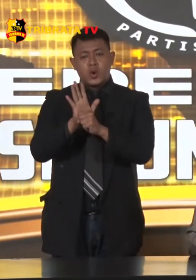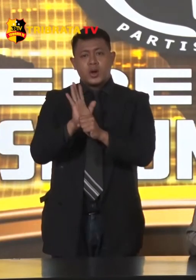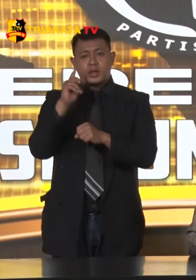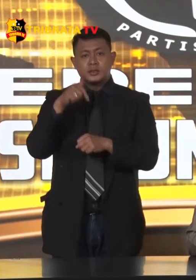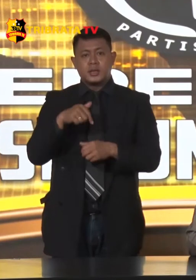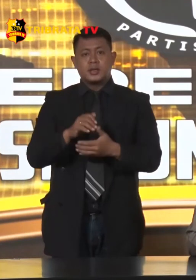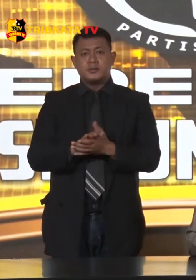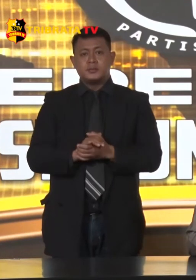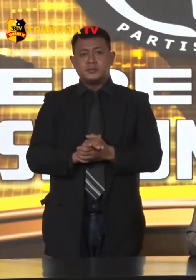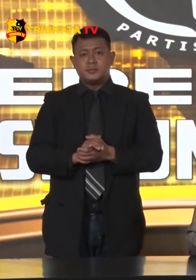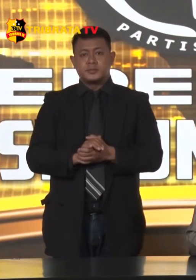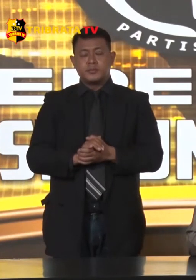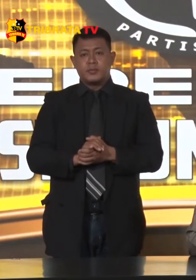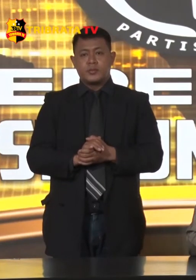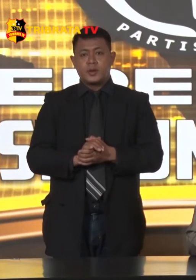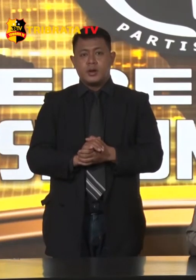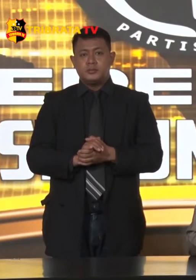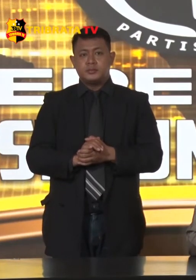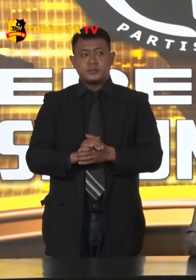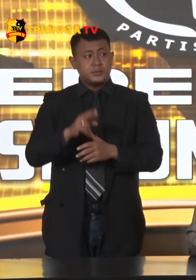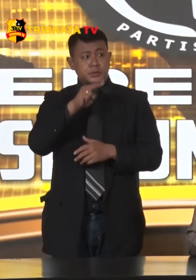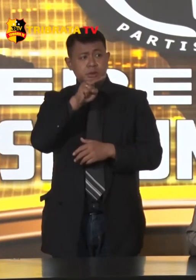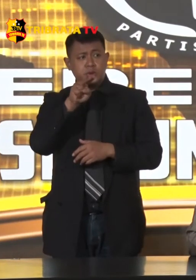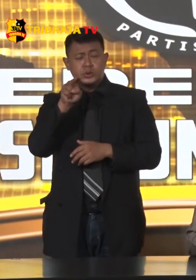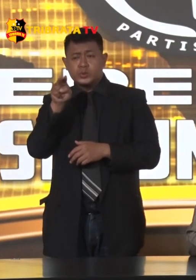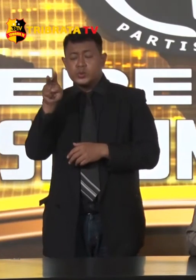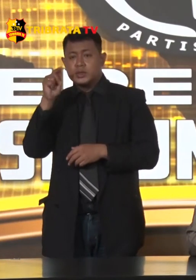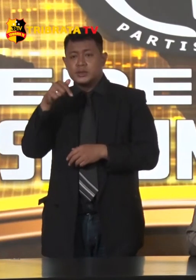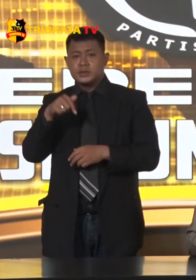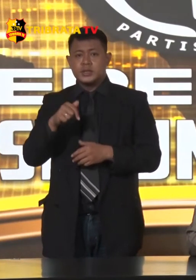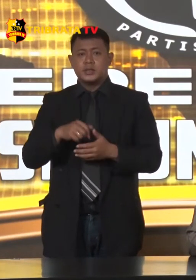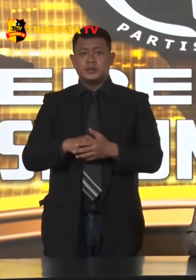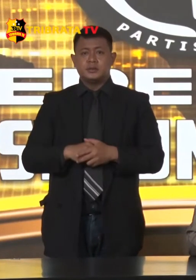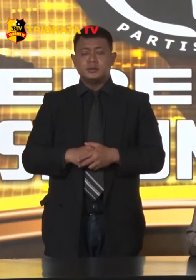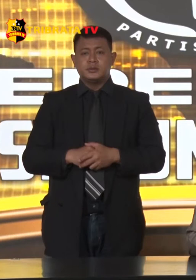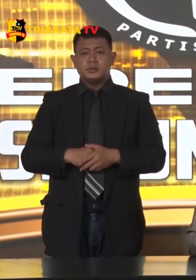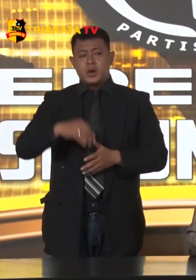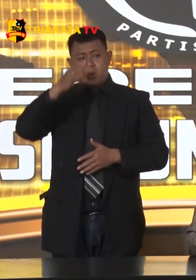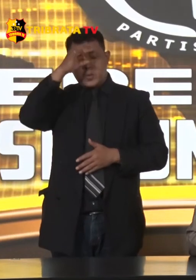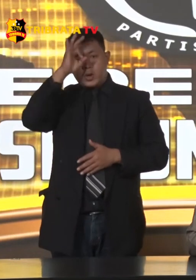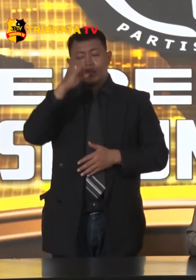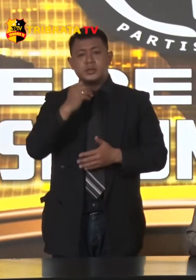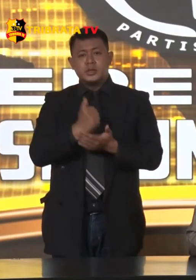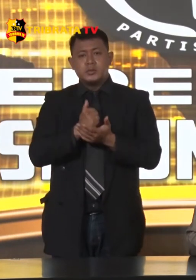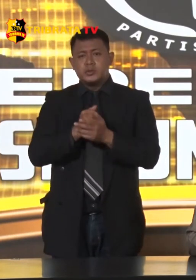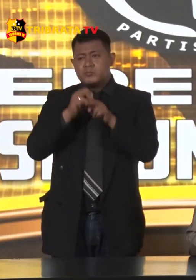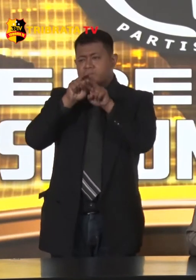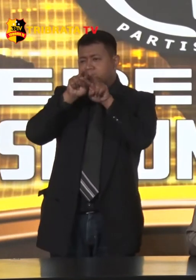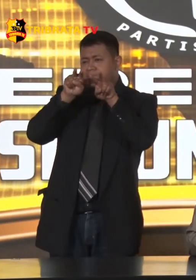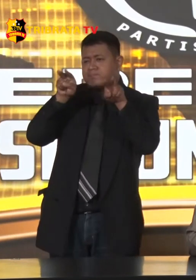ini, sehingga situasi sekarang ini Polri perlu